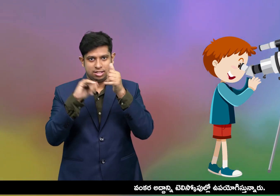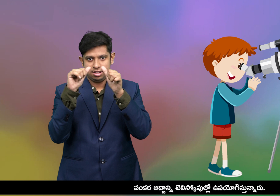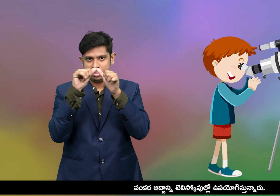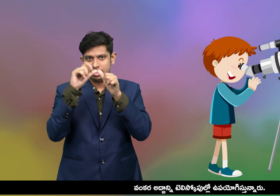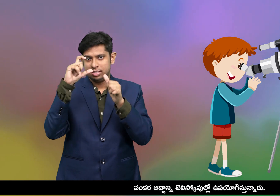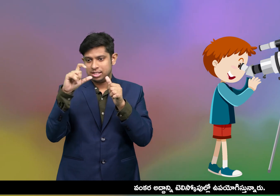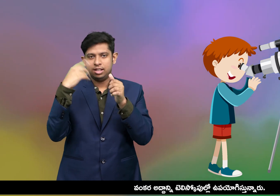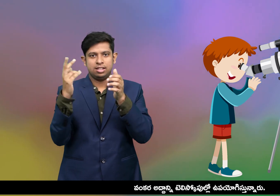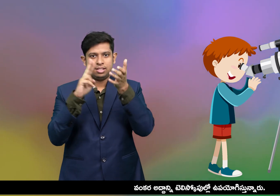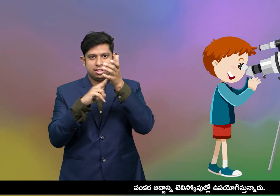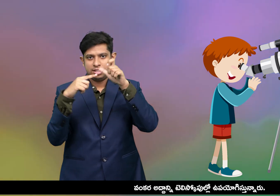టెలిస్కోపుల్లో ఉపయోగిస్తున్నారు.